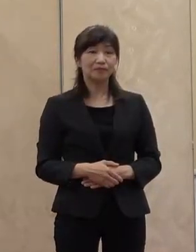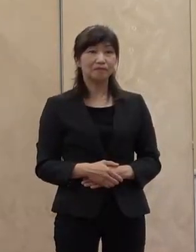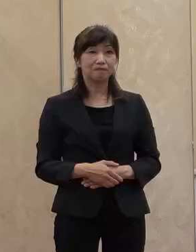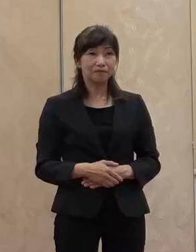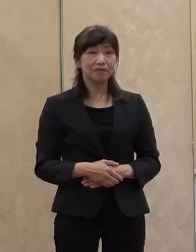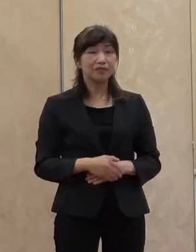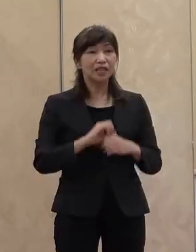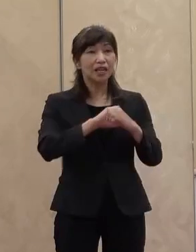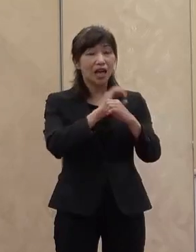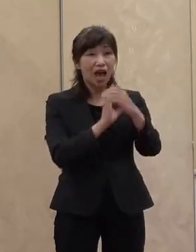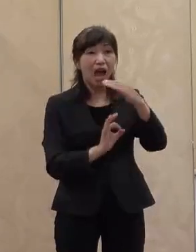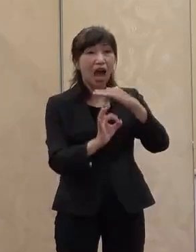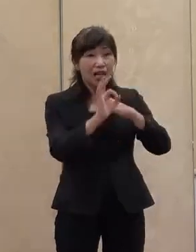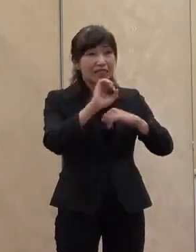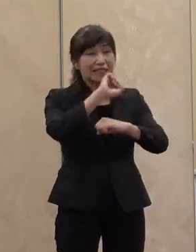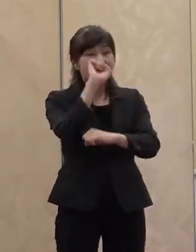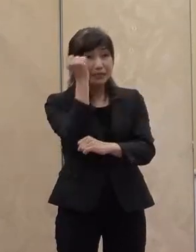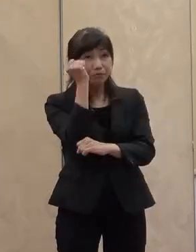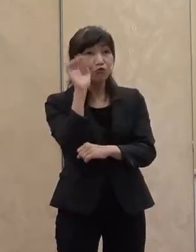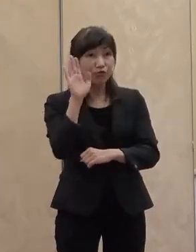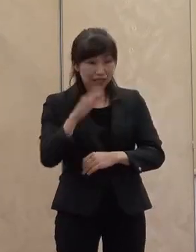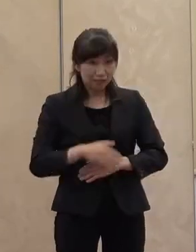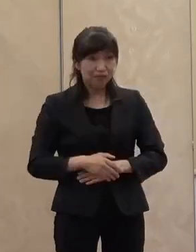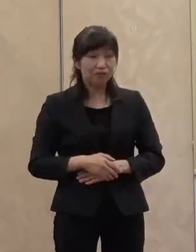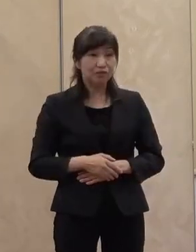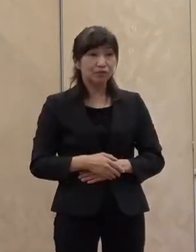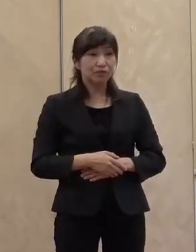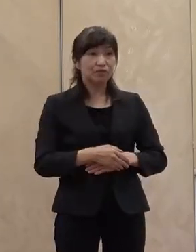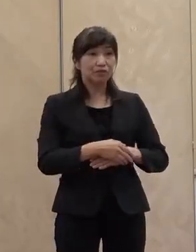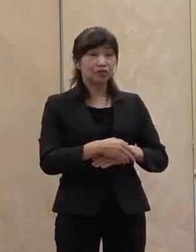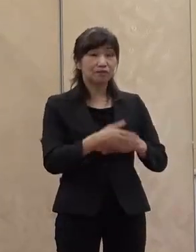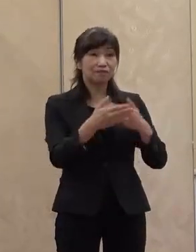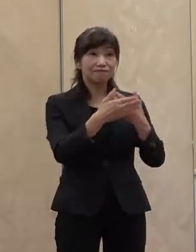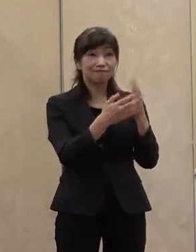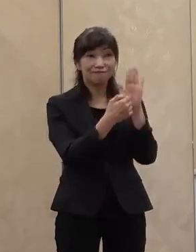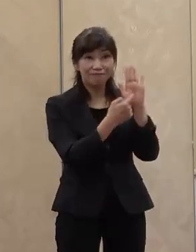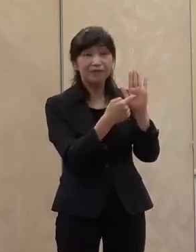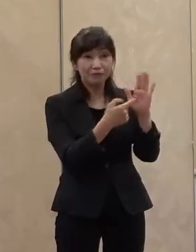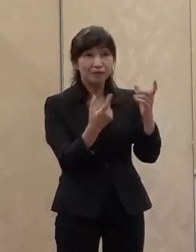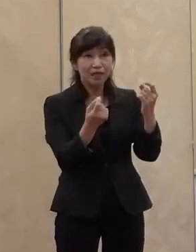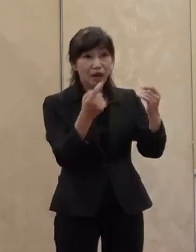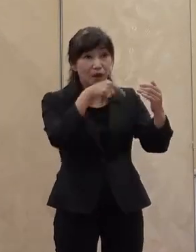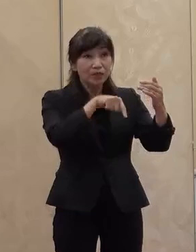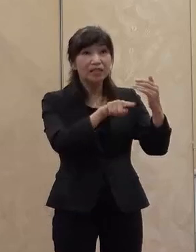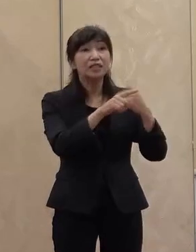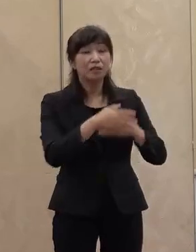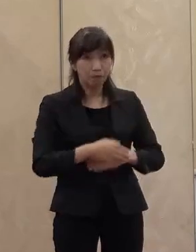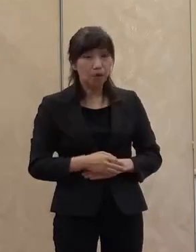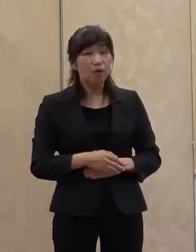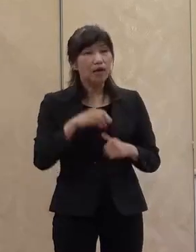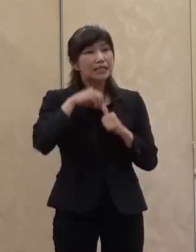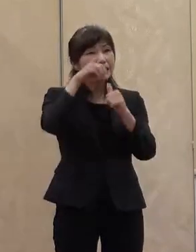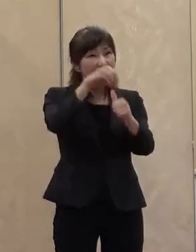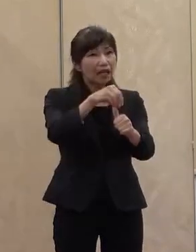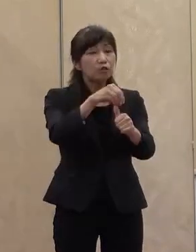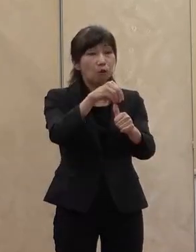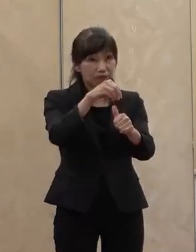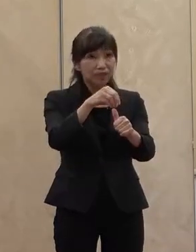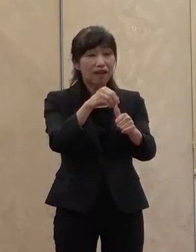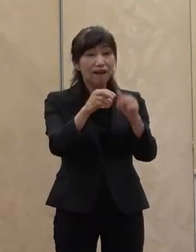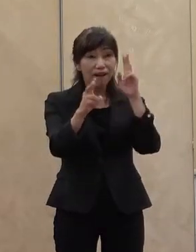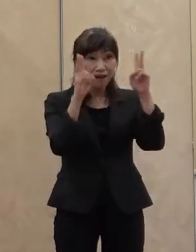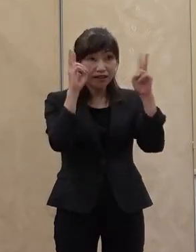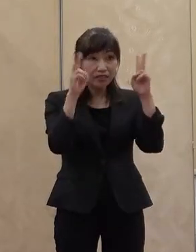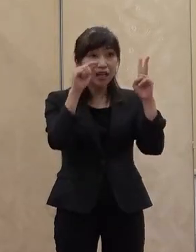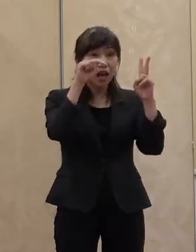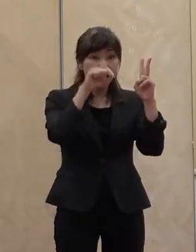朝日新聞の田塚と申します。同じフリップの中でお伺いしたいんですけれども、まず採用した事業者ということなんですけど、これ期